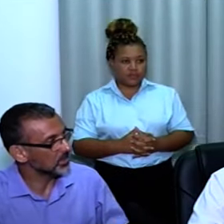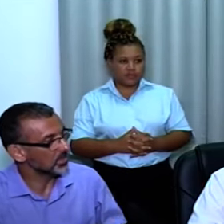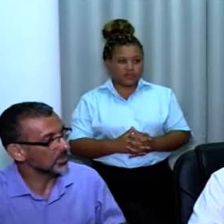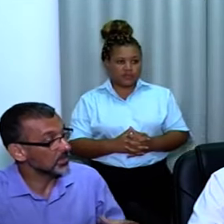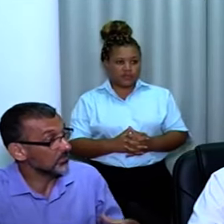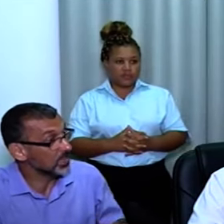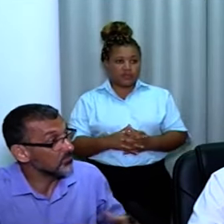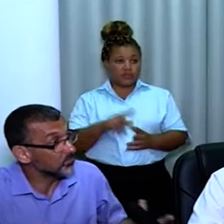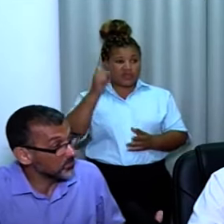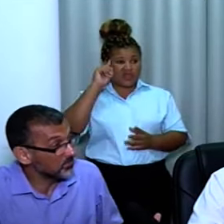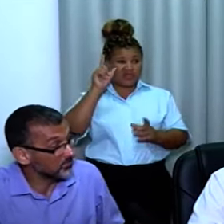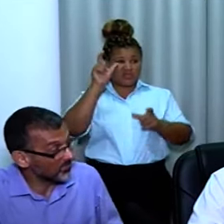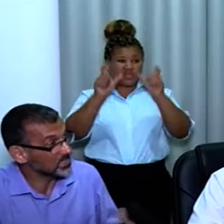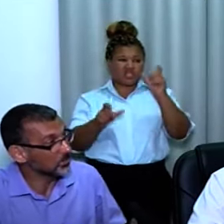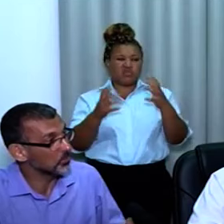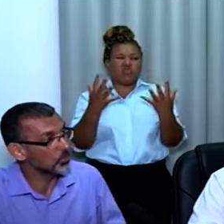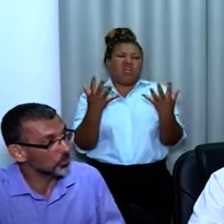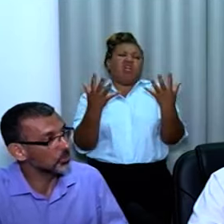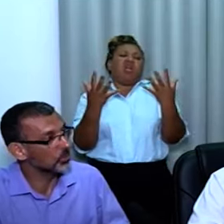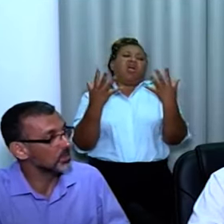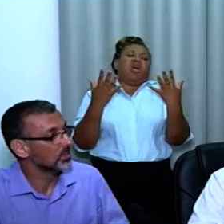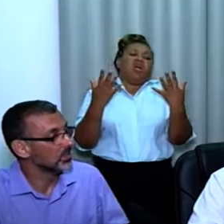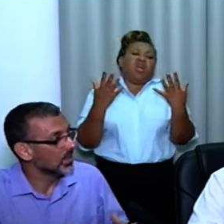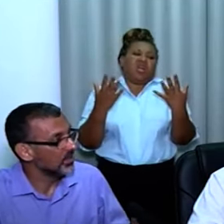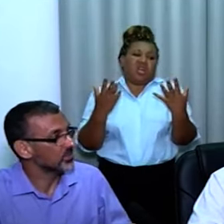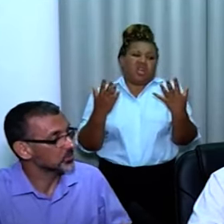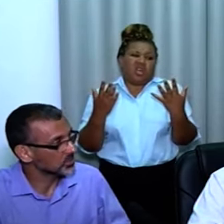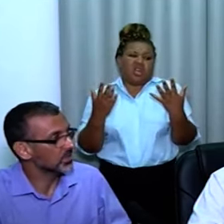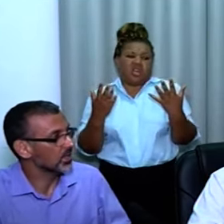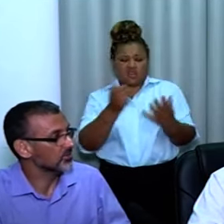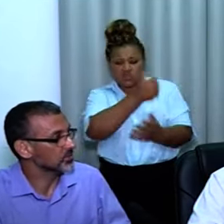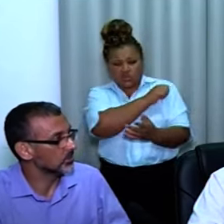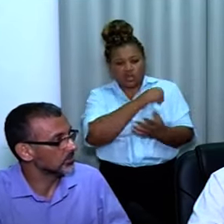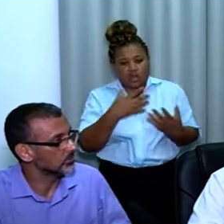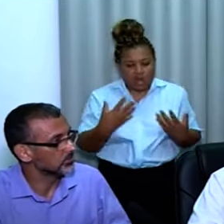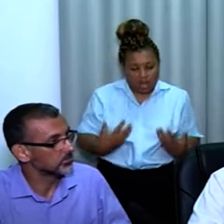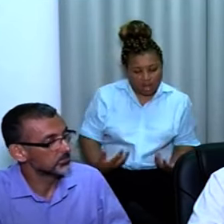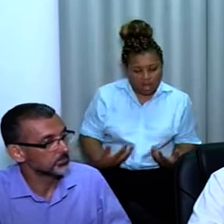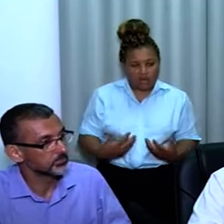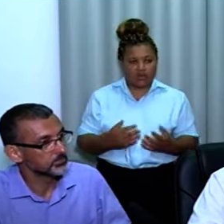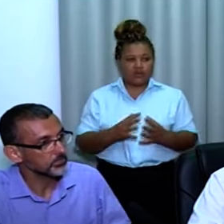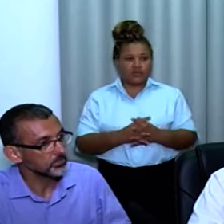a, il y a plus facile pour nous contrôler l'infection, si on a l'infection. Nous, nous